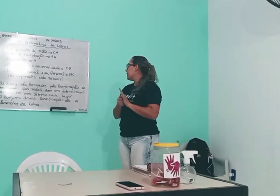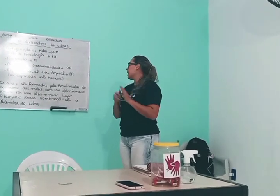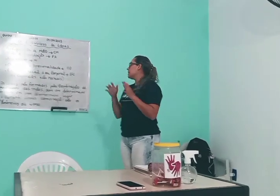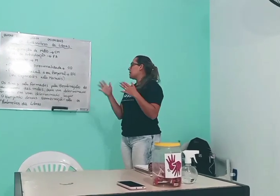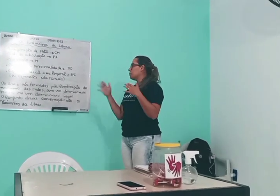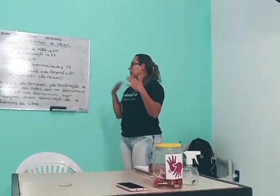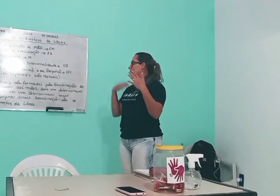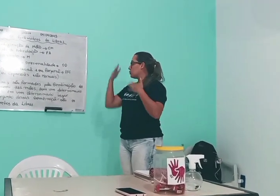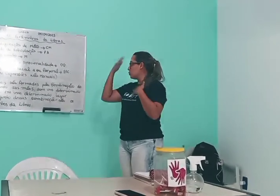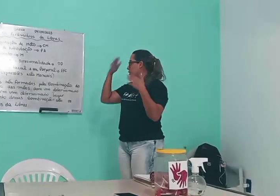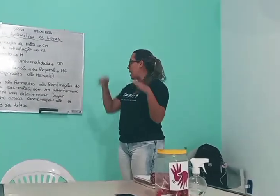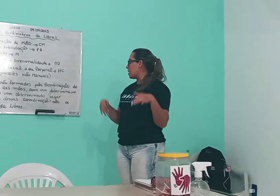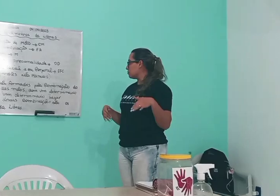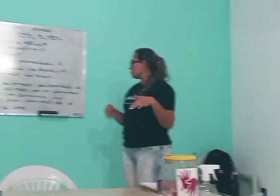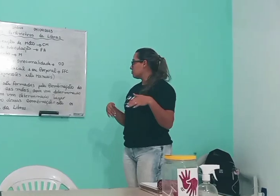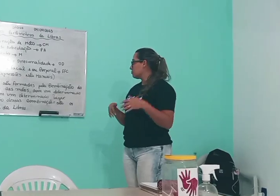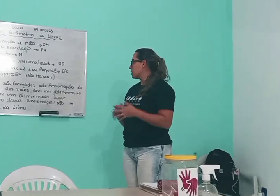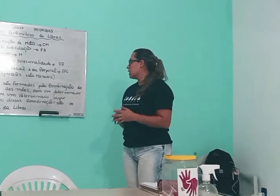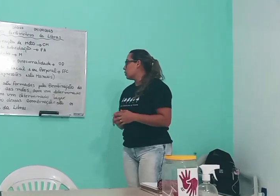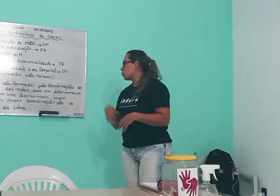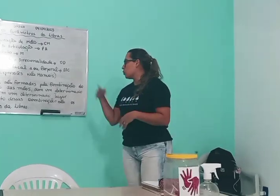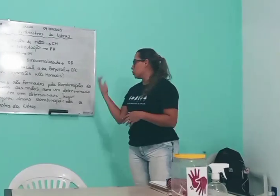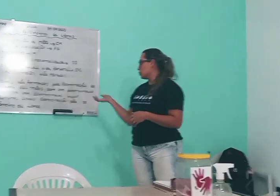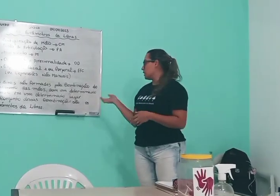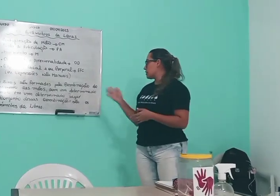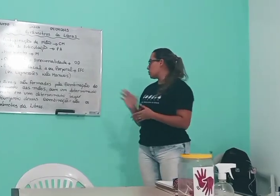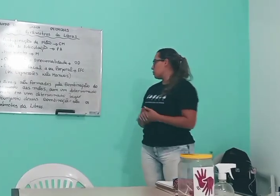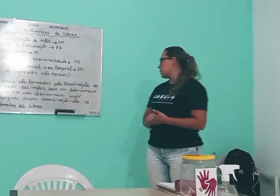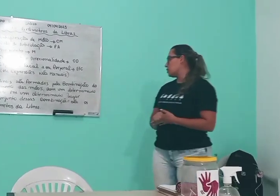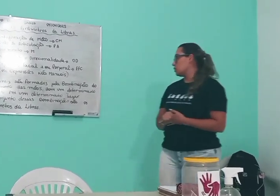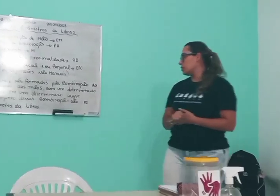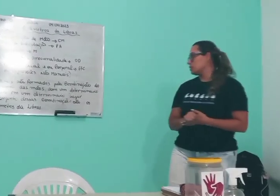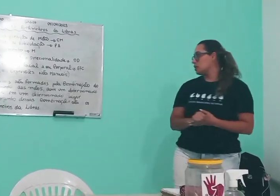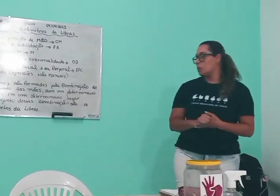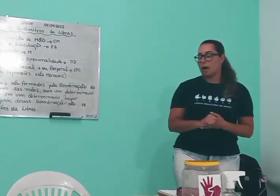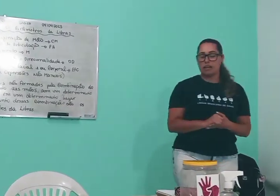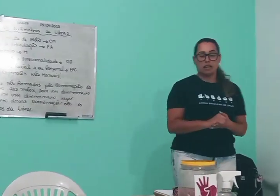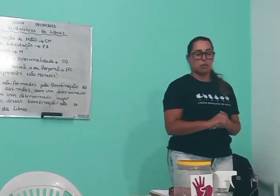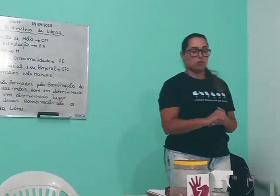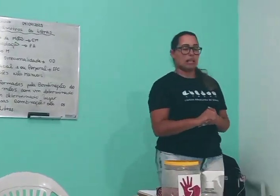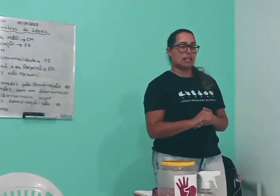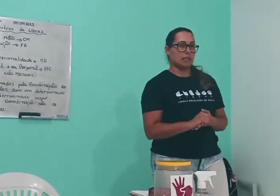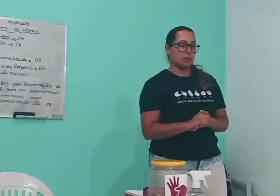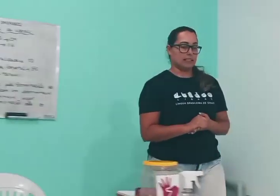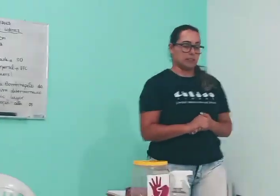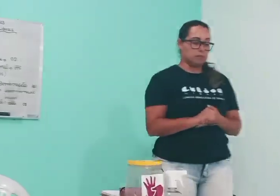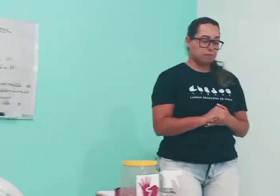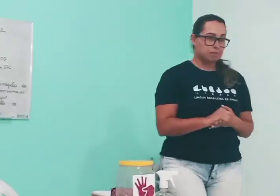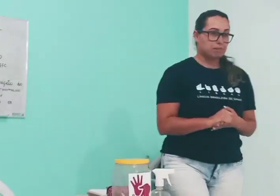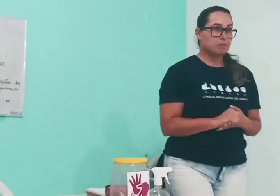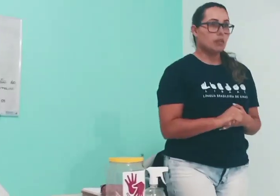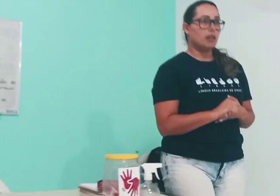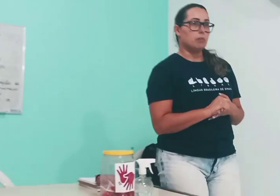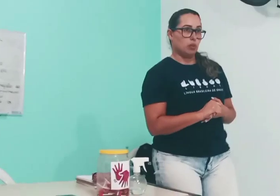em determinado lugar. O conjunto dessas combinações são o parâmetro da Libras.